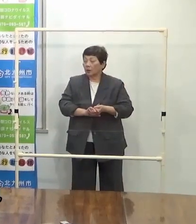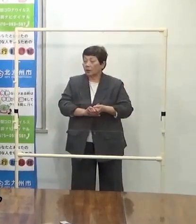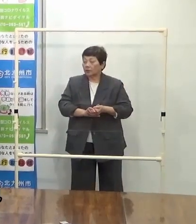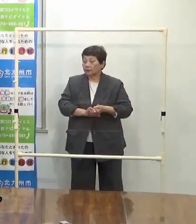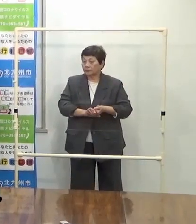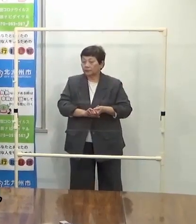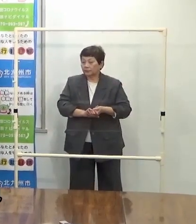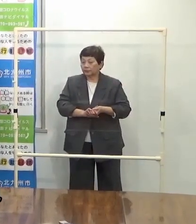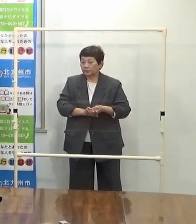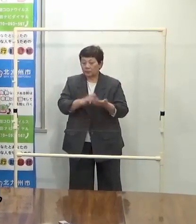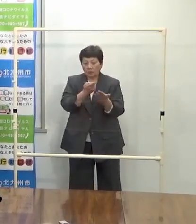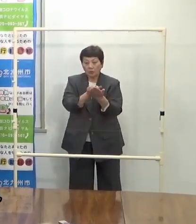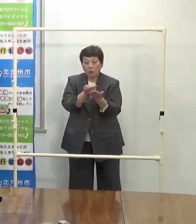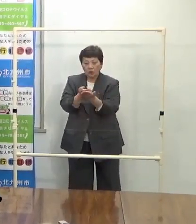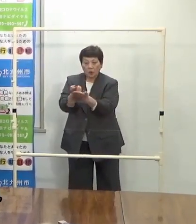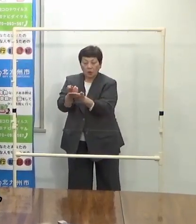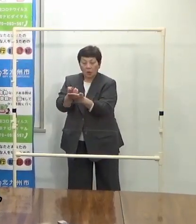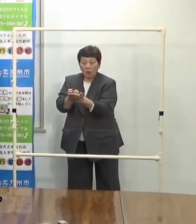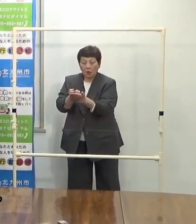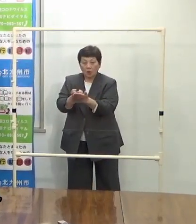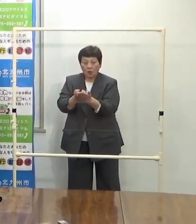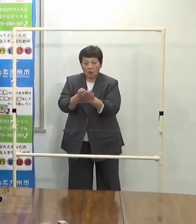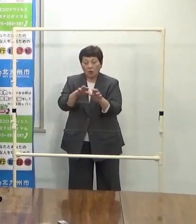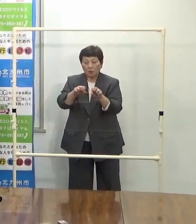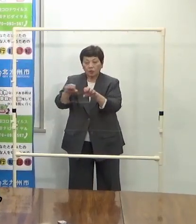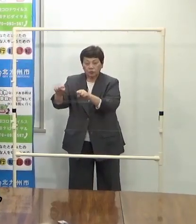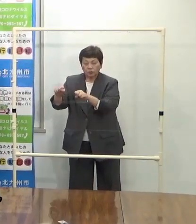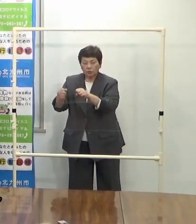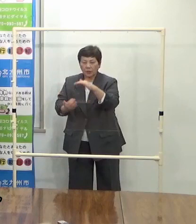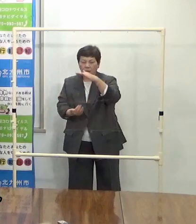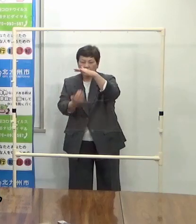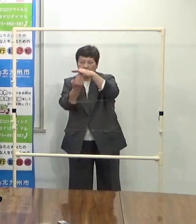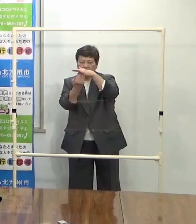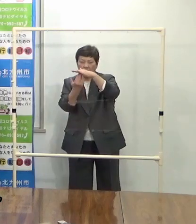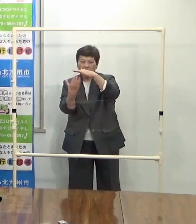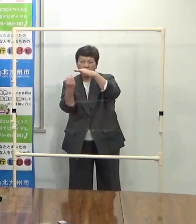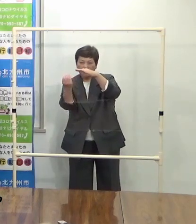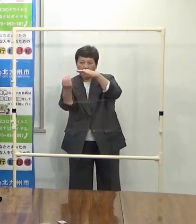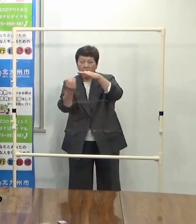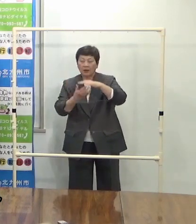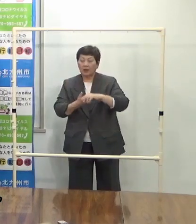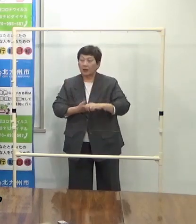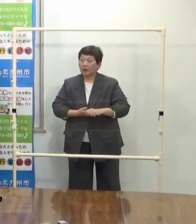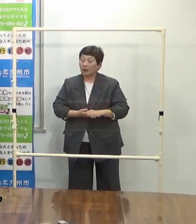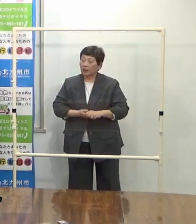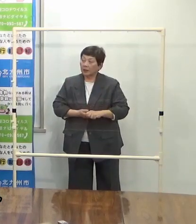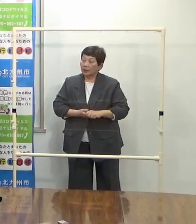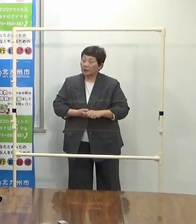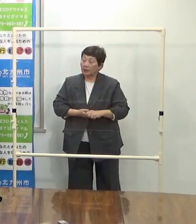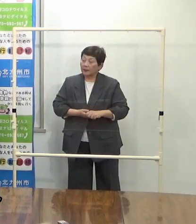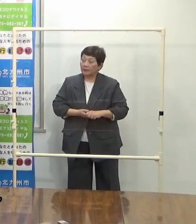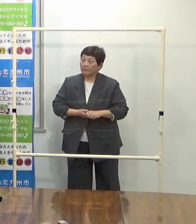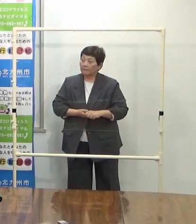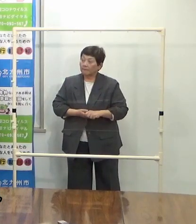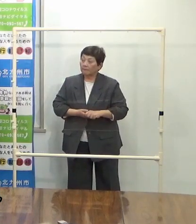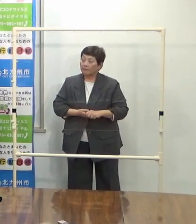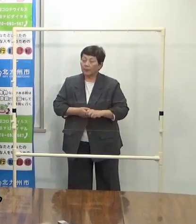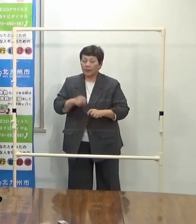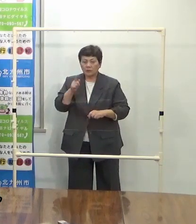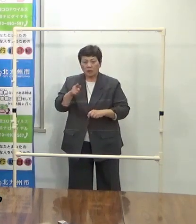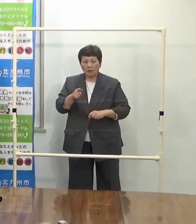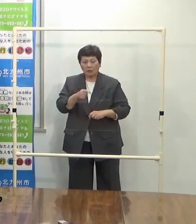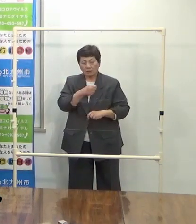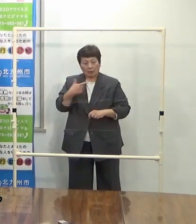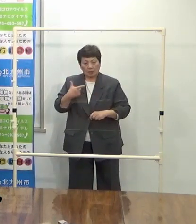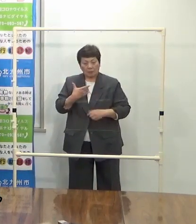の占有率という点で、高止まりしているわけです。このことは大変重いこと